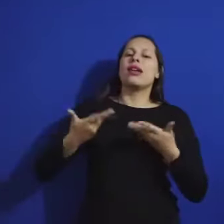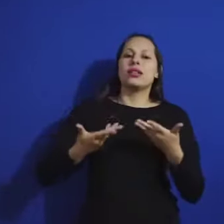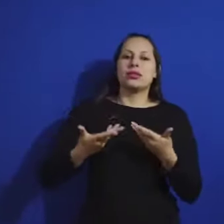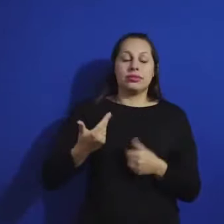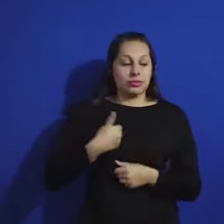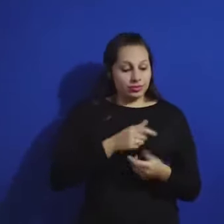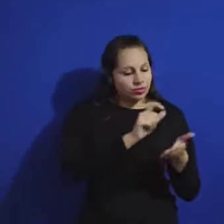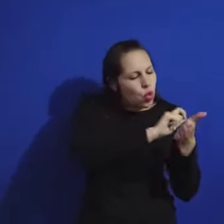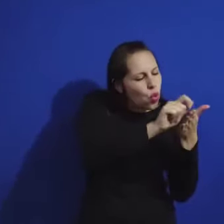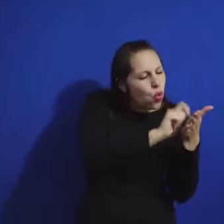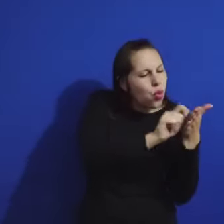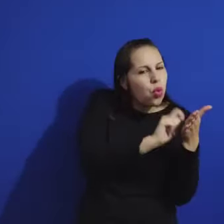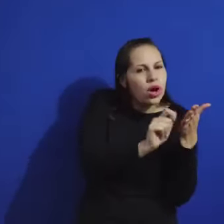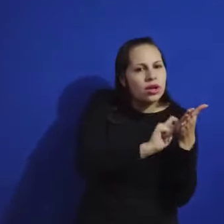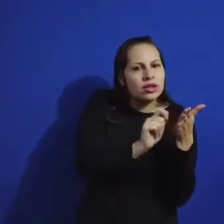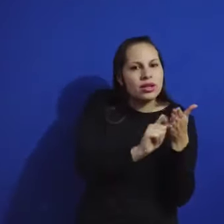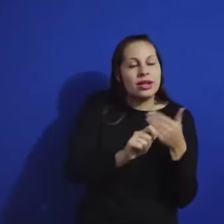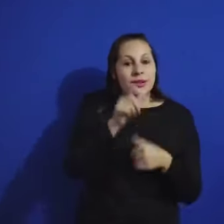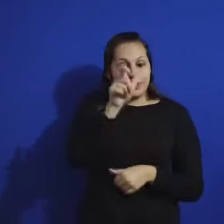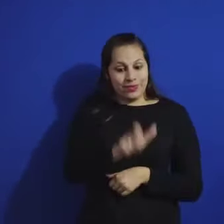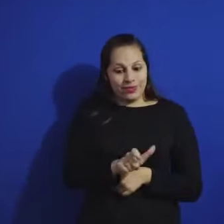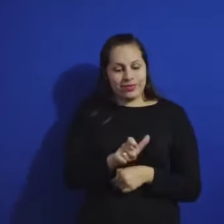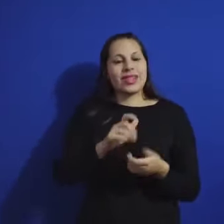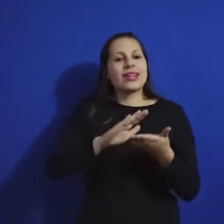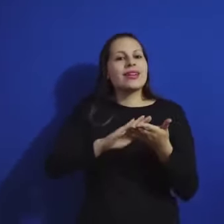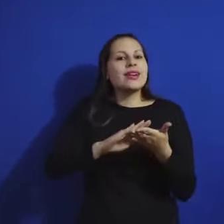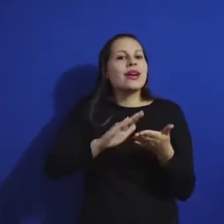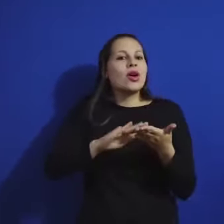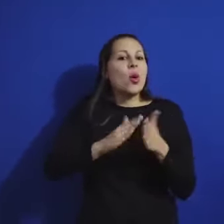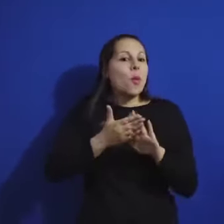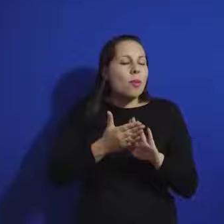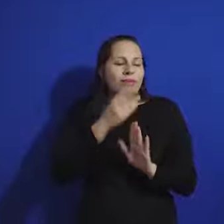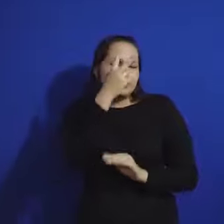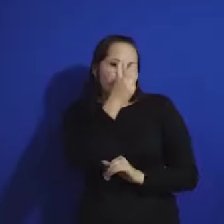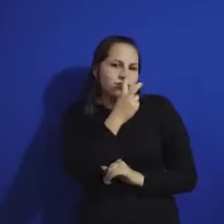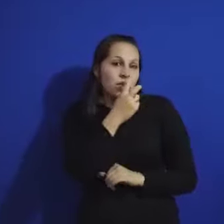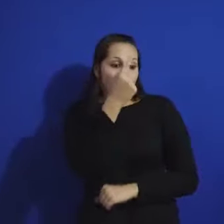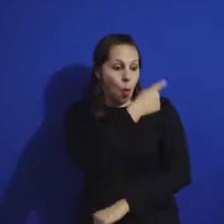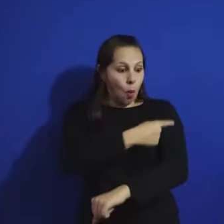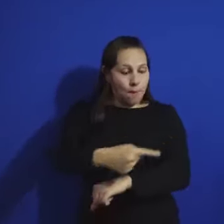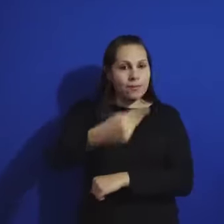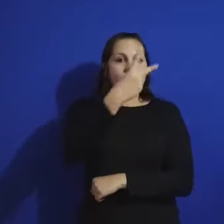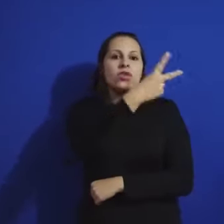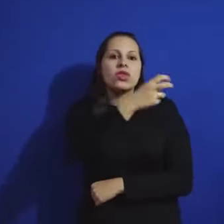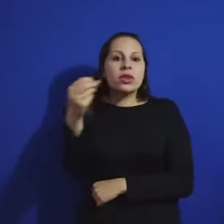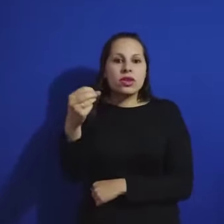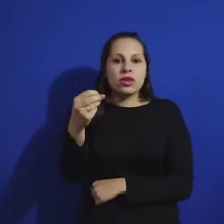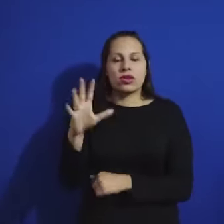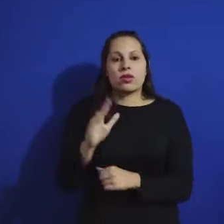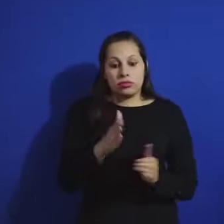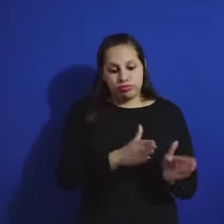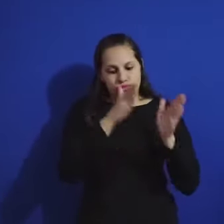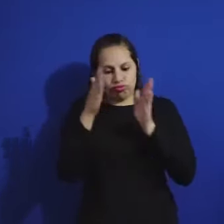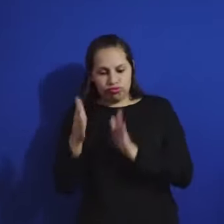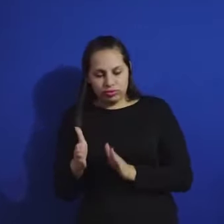discapacidad visual premio de un millón doscientos mil pesos cuento escrito población con discapacidad intelectual